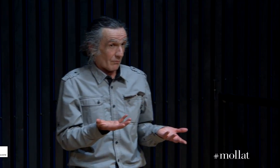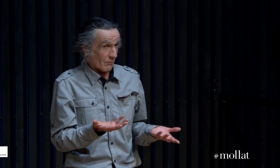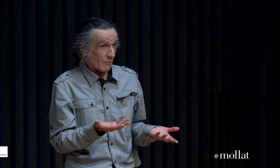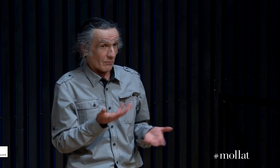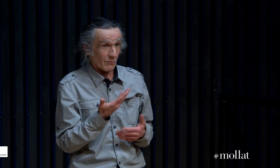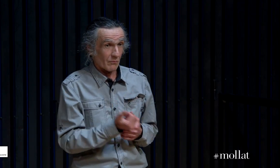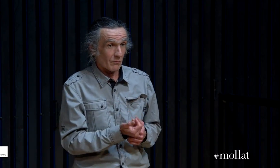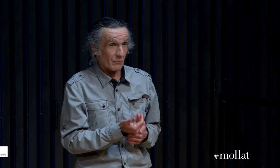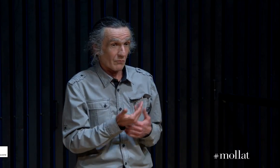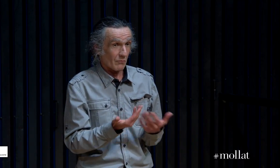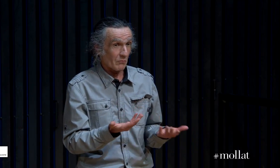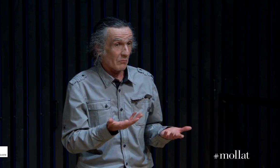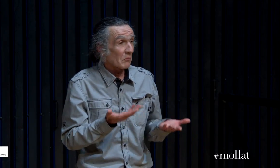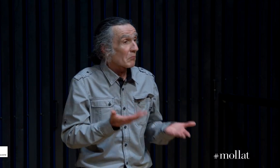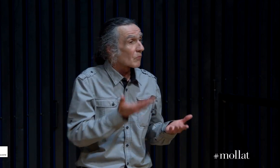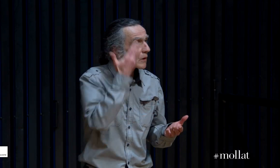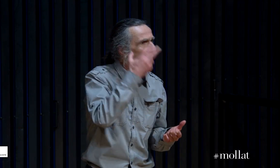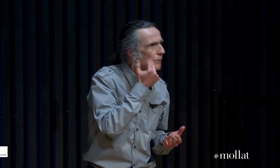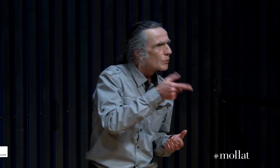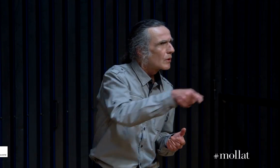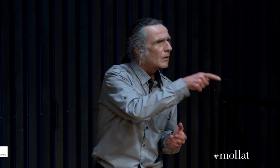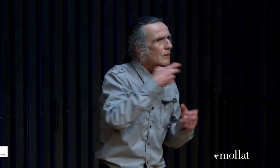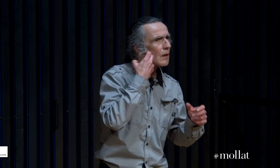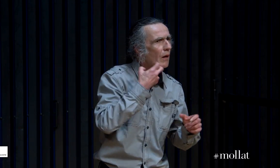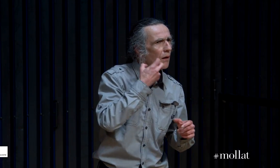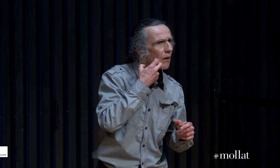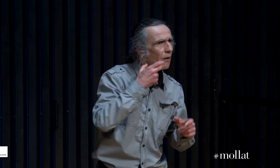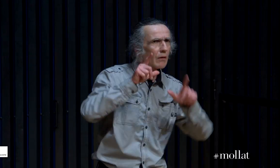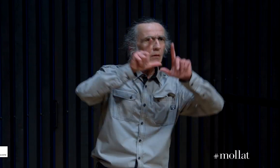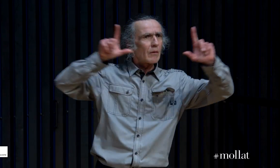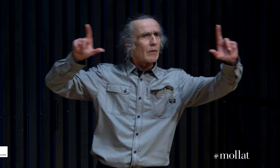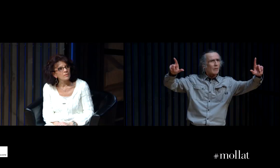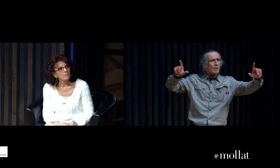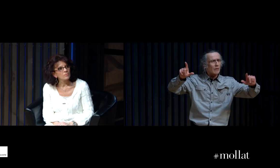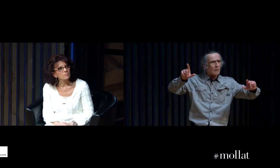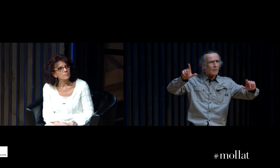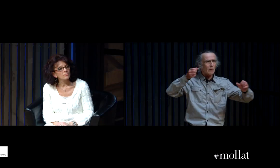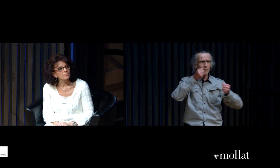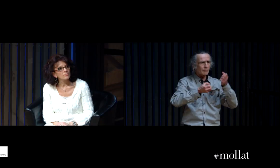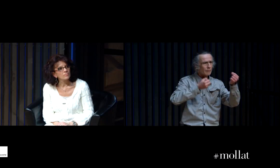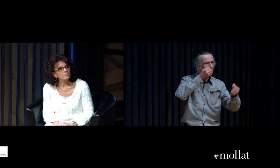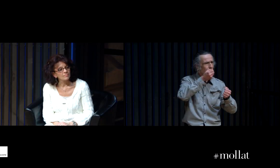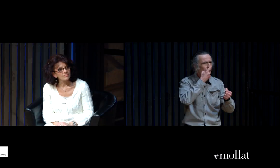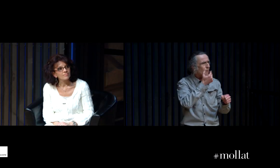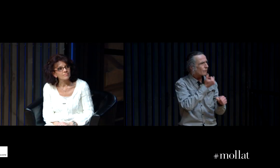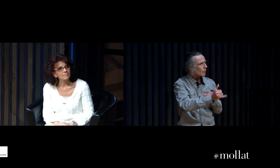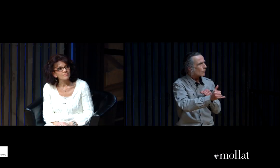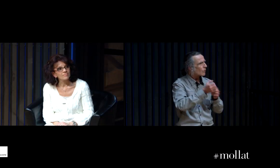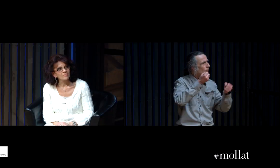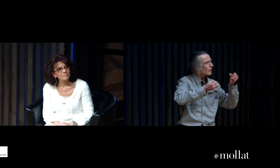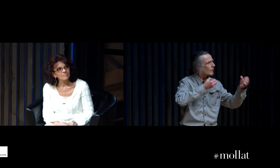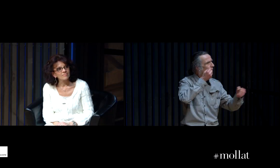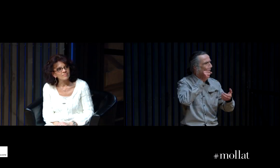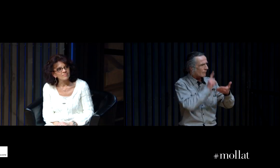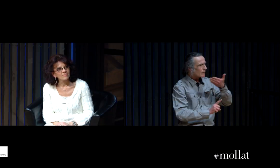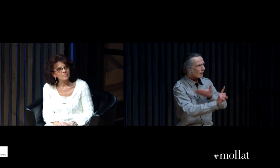envoyer un SMS via mon implant, ça ne se fera jamais. Voilà. Peut-être que vous avez vu dans les trains, dans les gares,